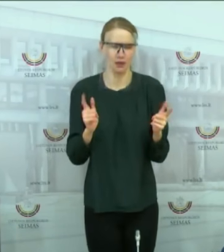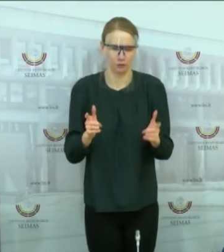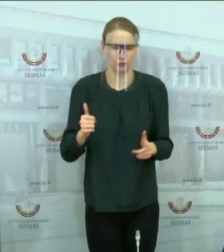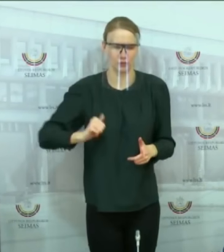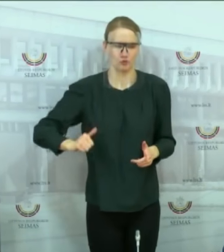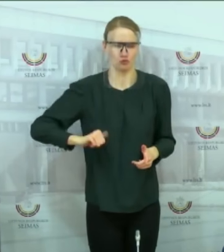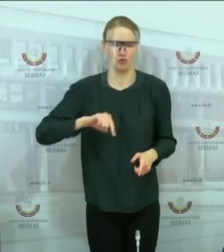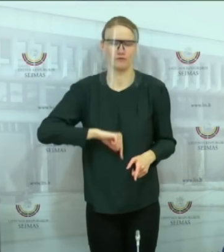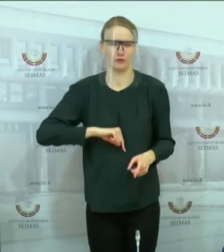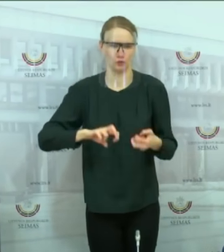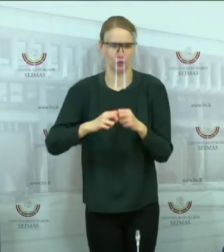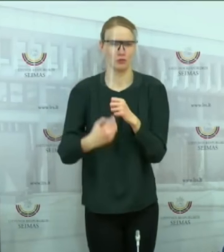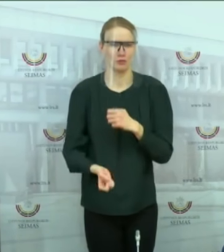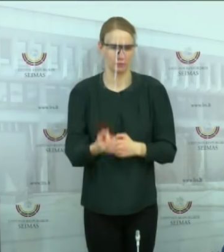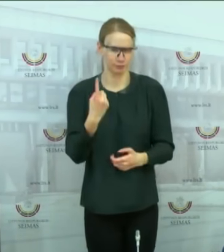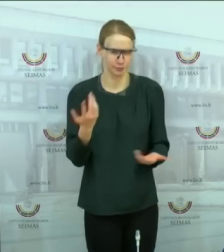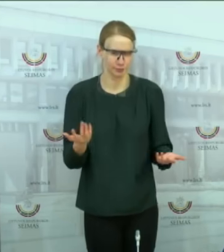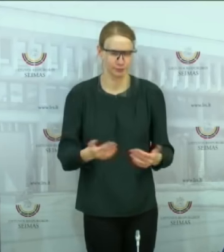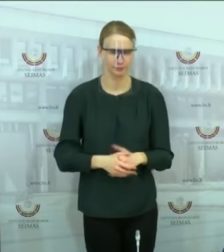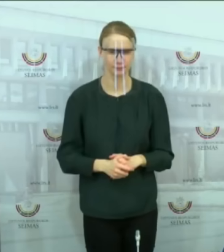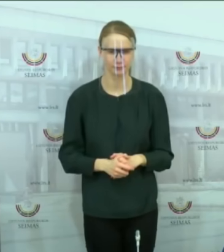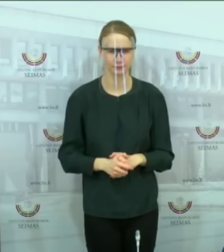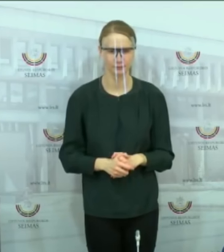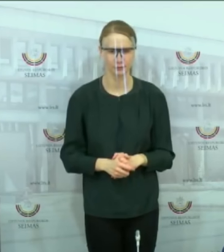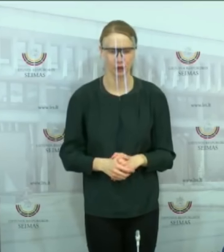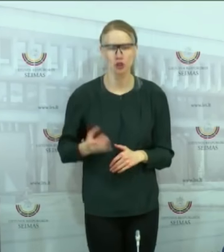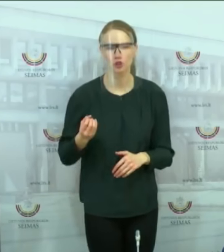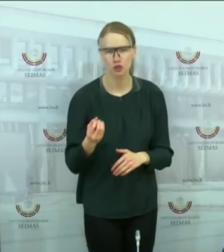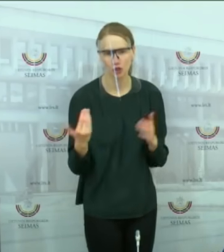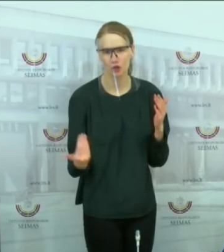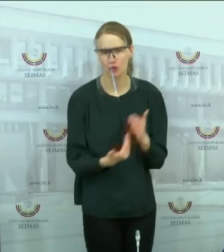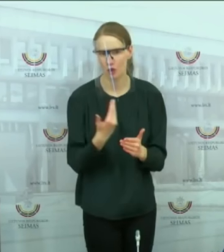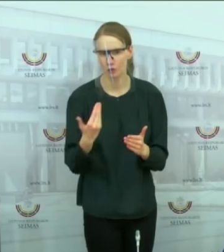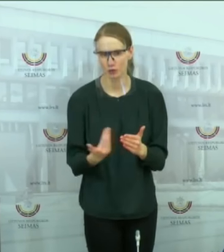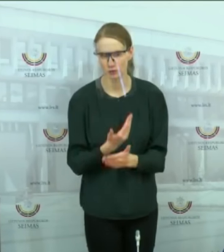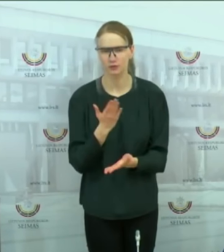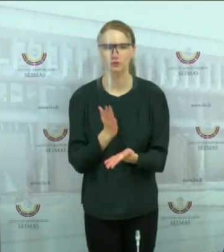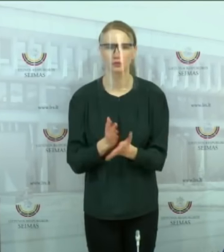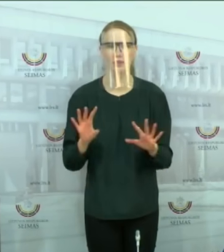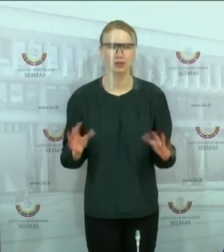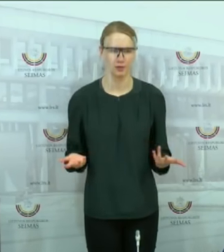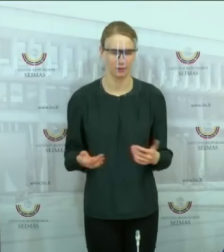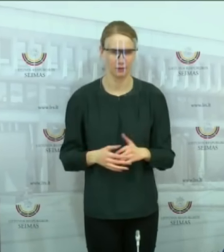ir tokių problemų. Dar viena naujiena yra ta, kad yra toliau plečiamas